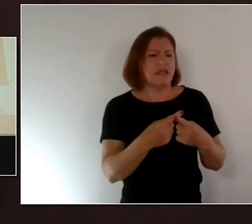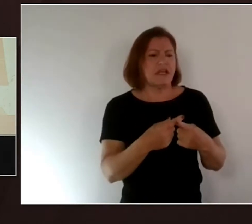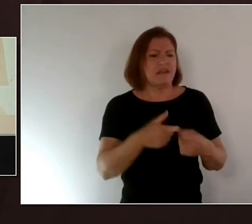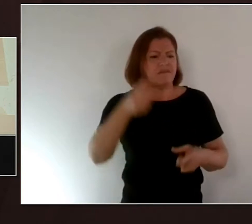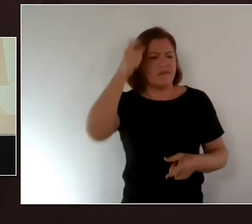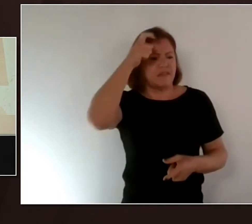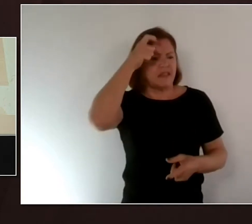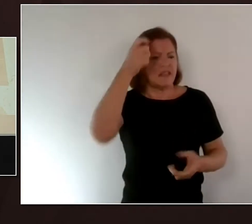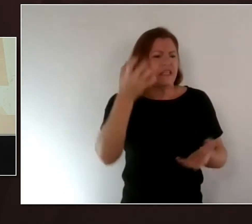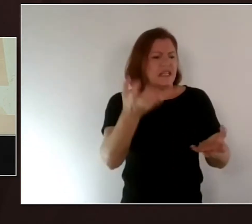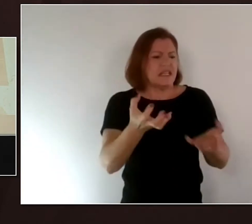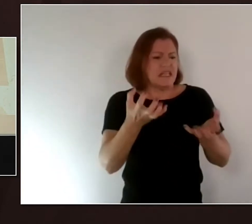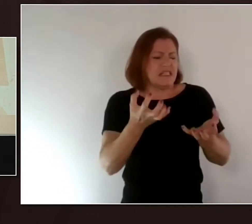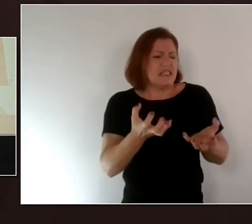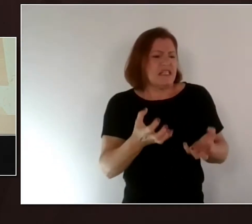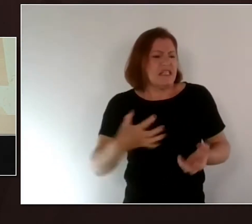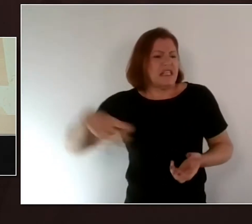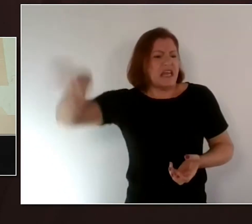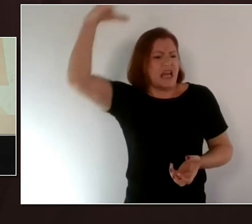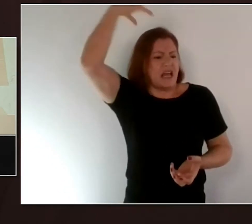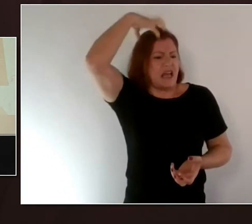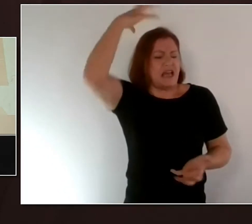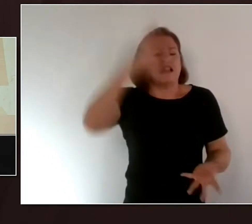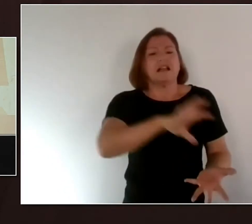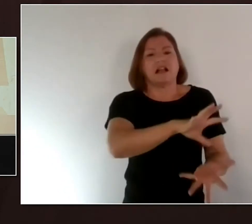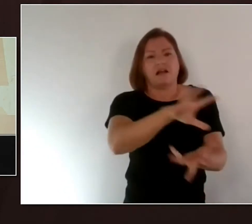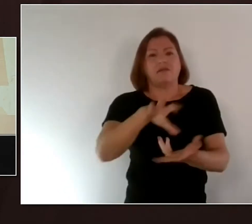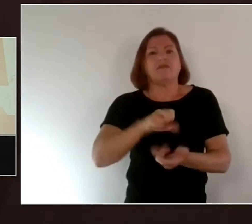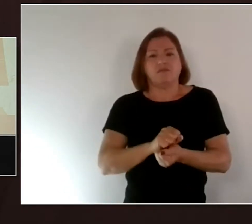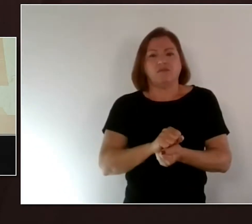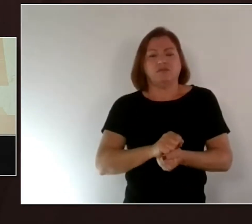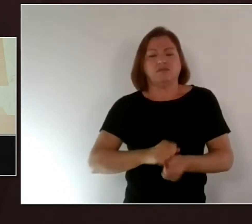ser o rei, né? Só que no versículo